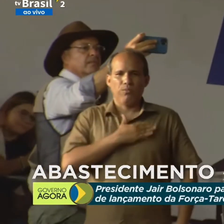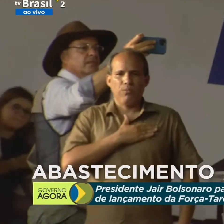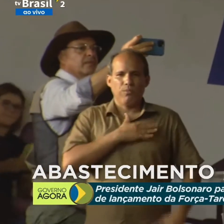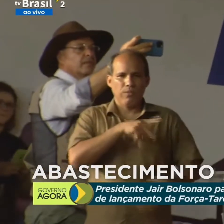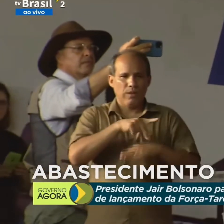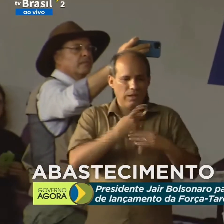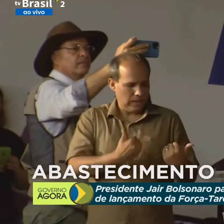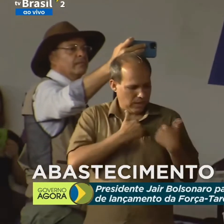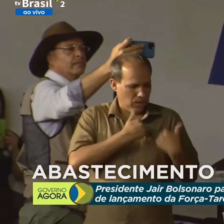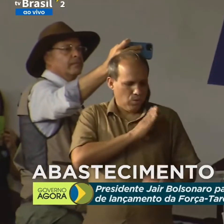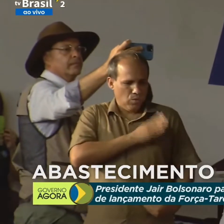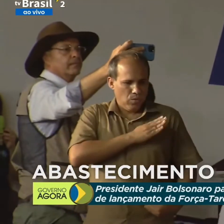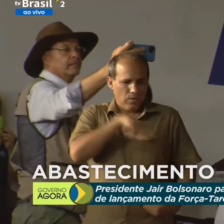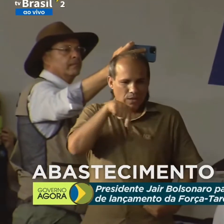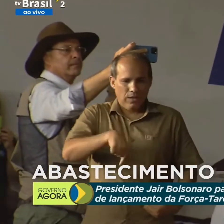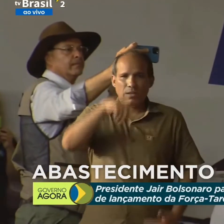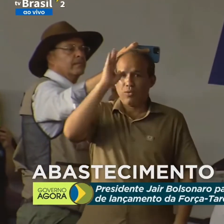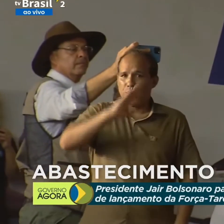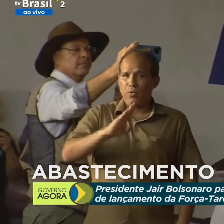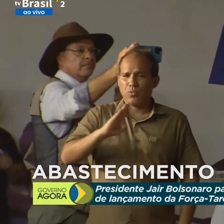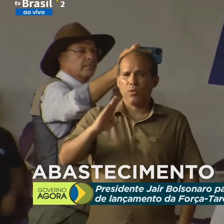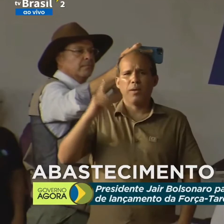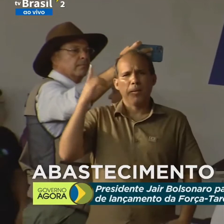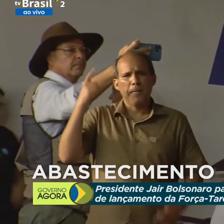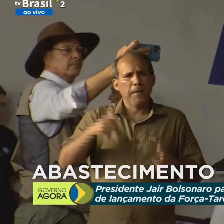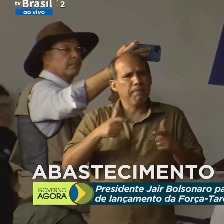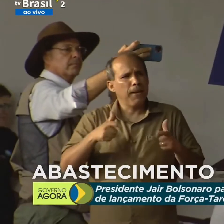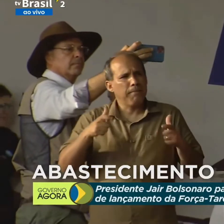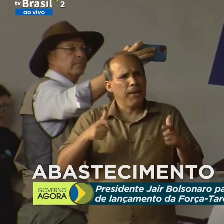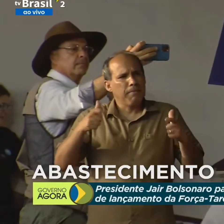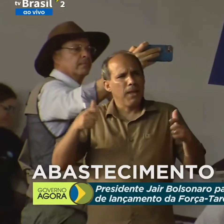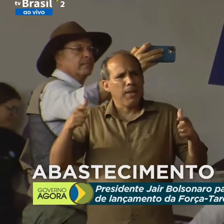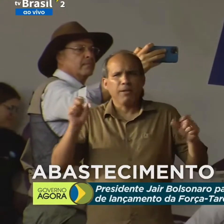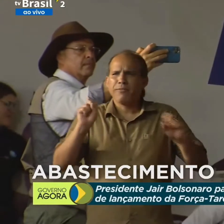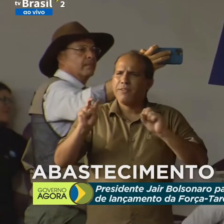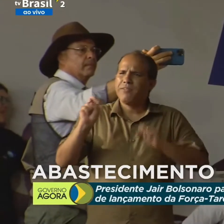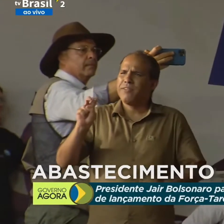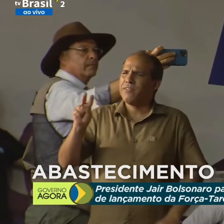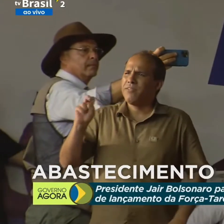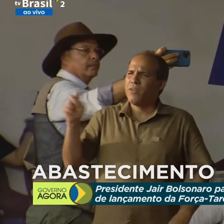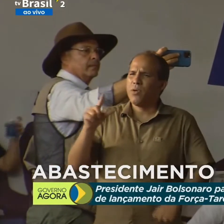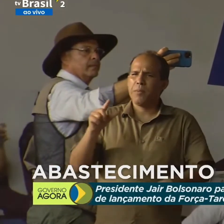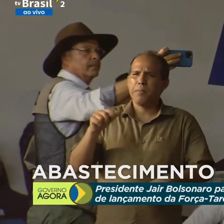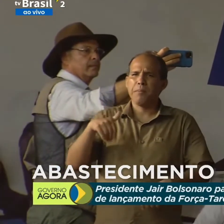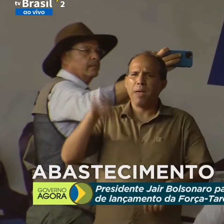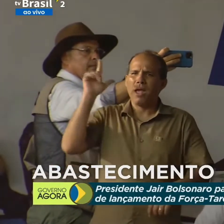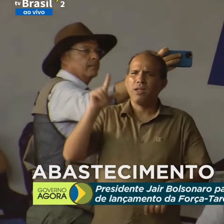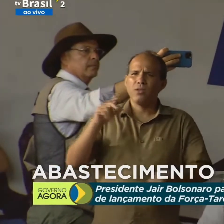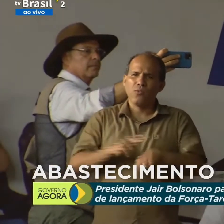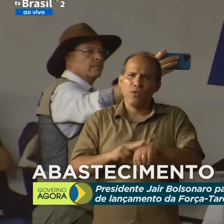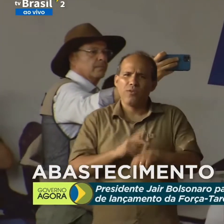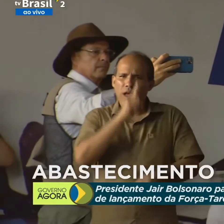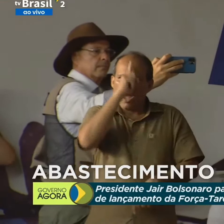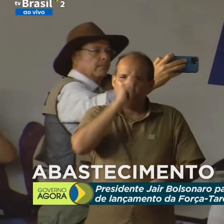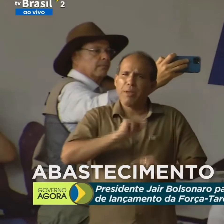do Brasil. Cada vez mais as cores verde e amarela são vistas pelos